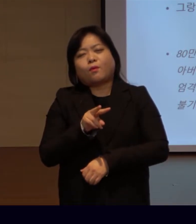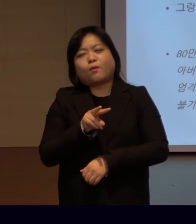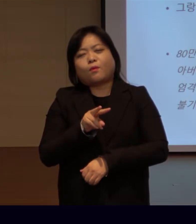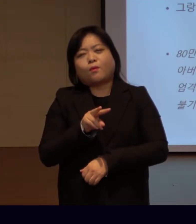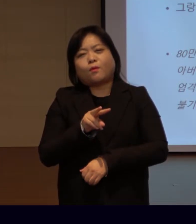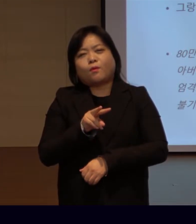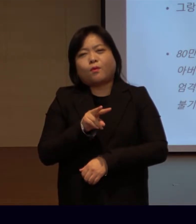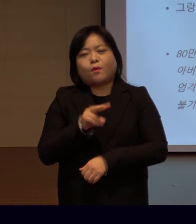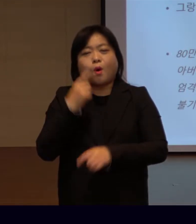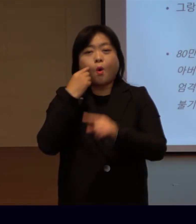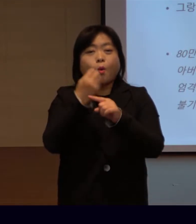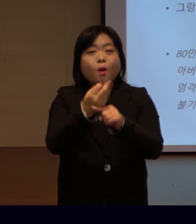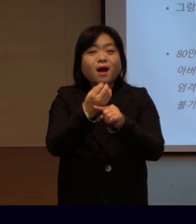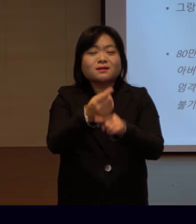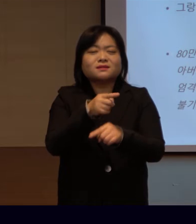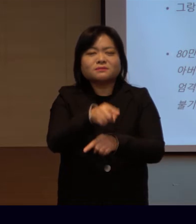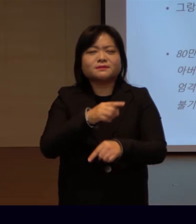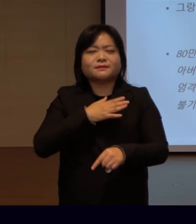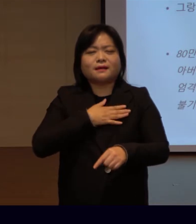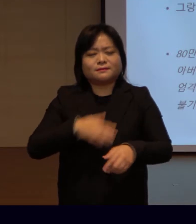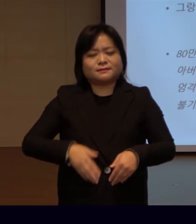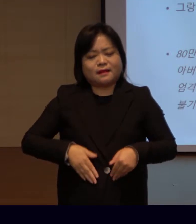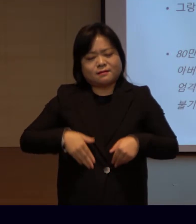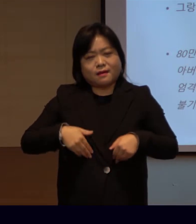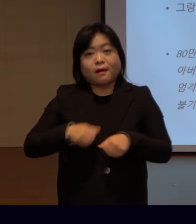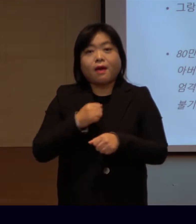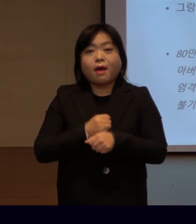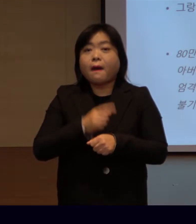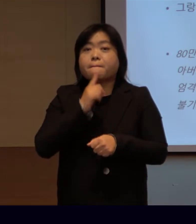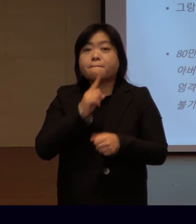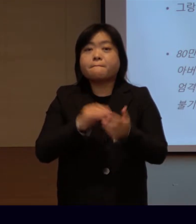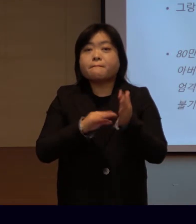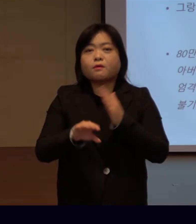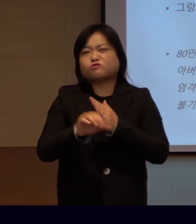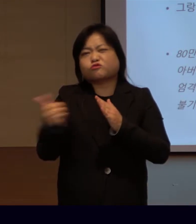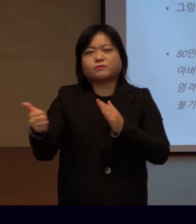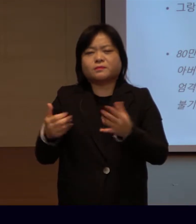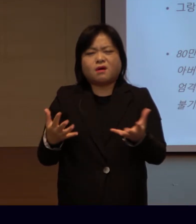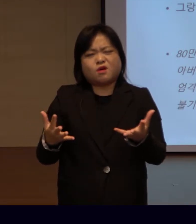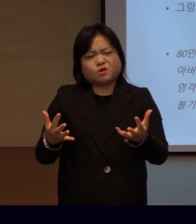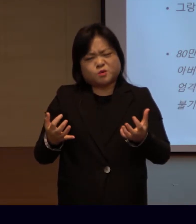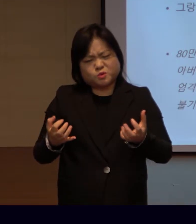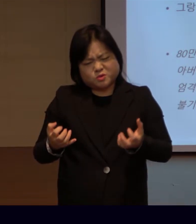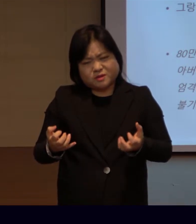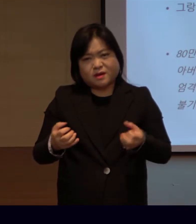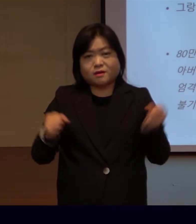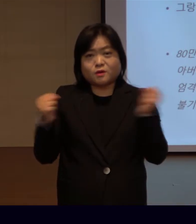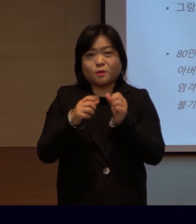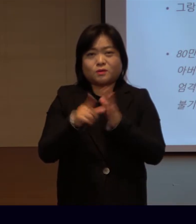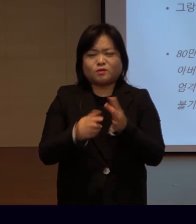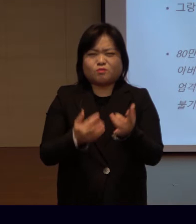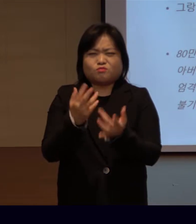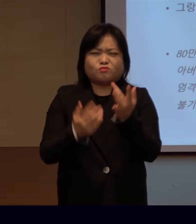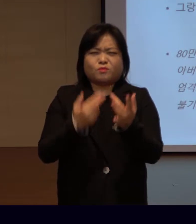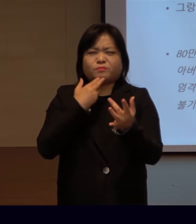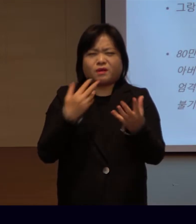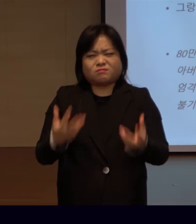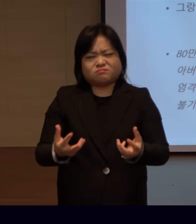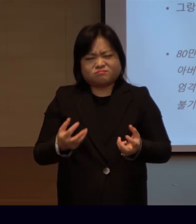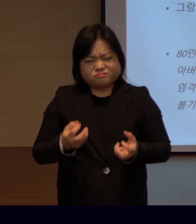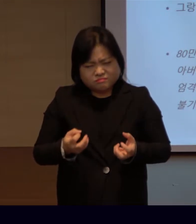사무쇼프, 황금은 나를 따뜻하게 해. 이 사람은 엄청난 구두쇠입니다. 겨울이 와도 불을 안 떼요.